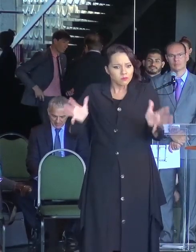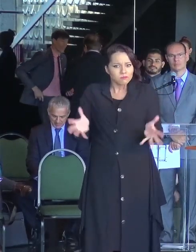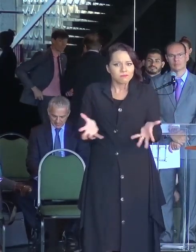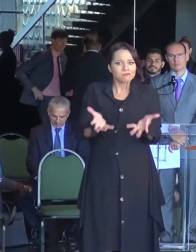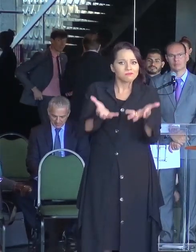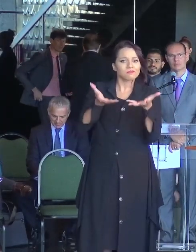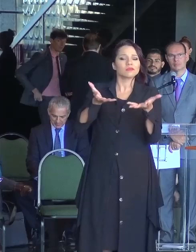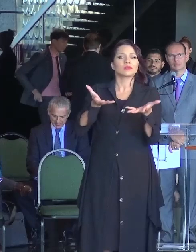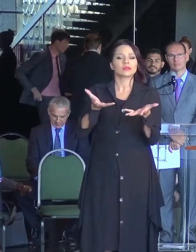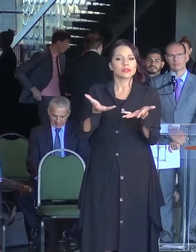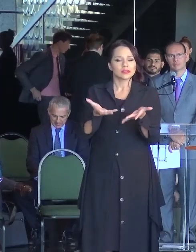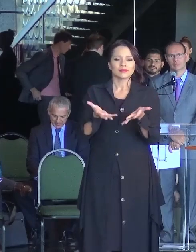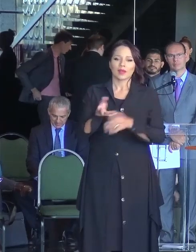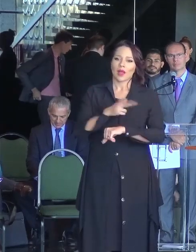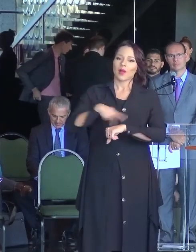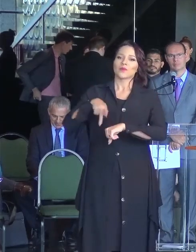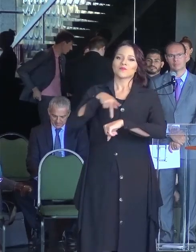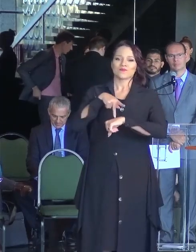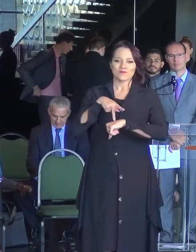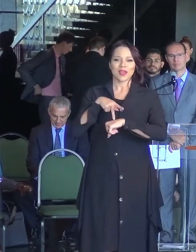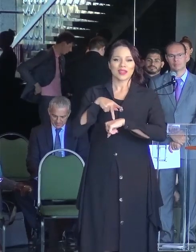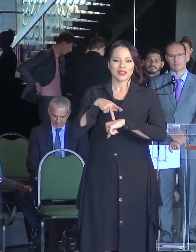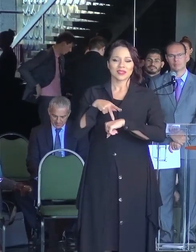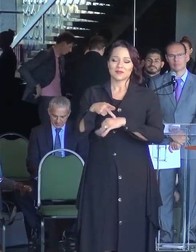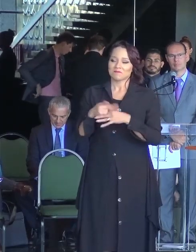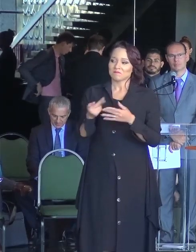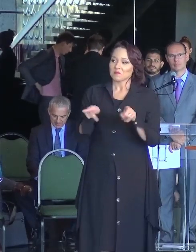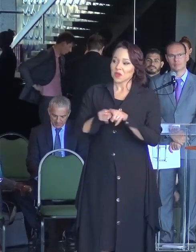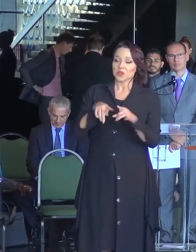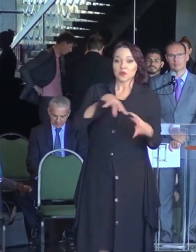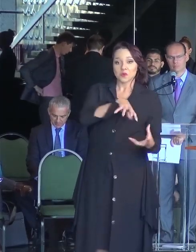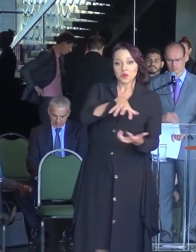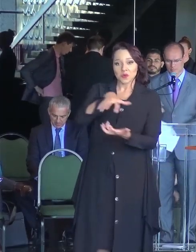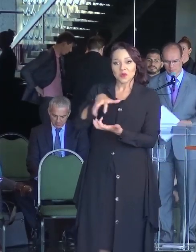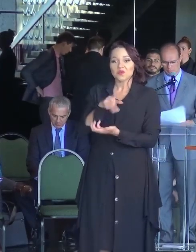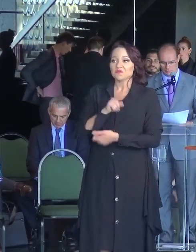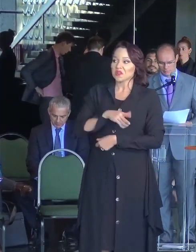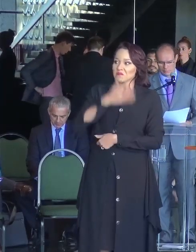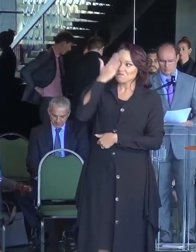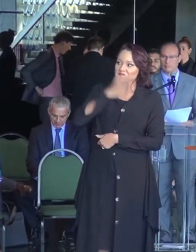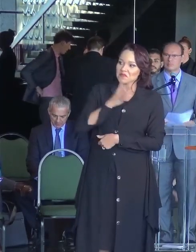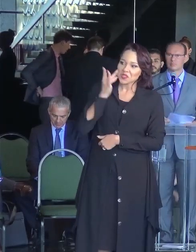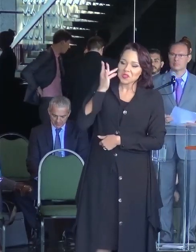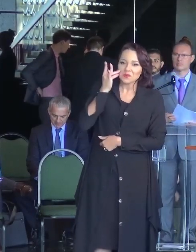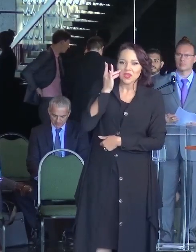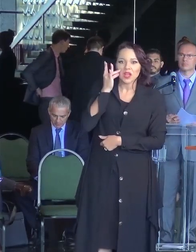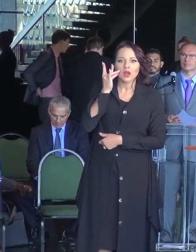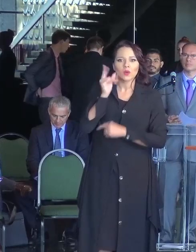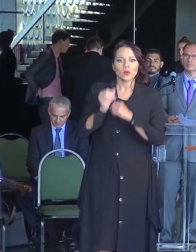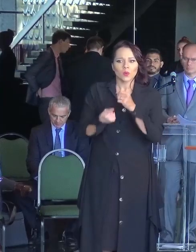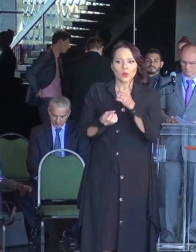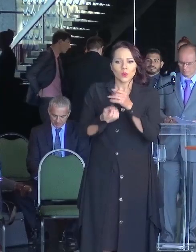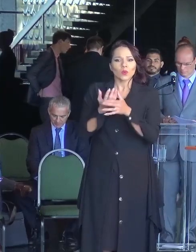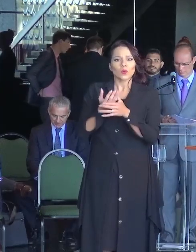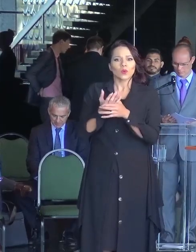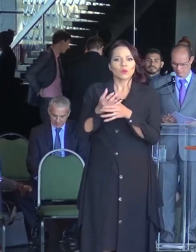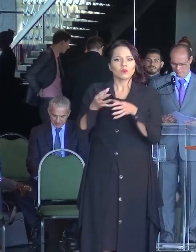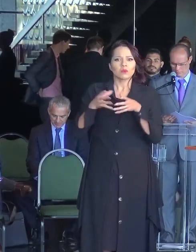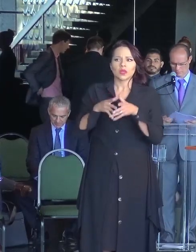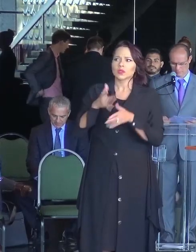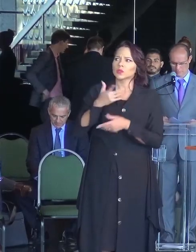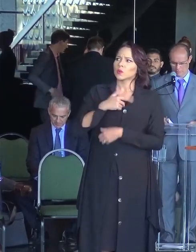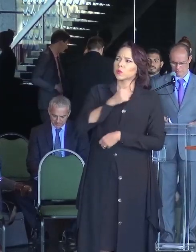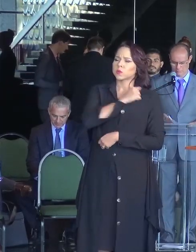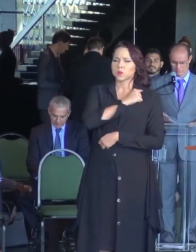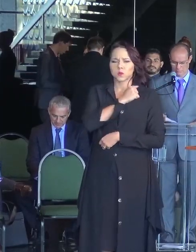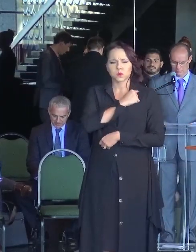erguer, o país, e por que não dizer, o mundo vai testemunhar o surgimento de uma força